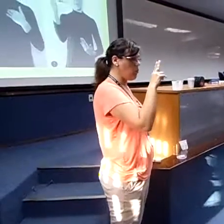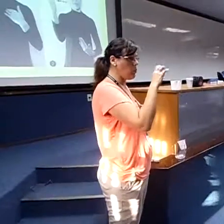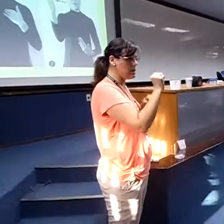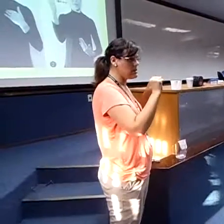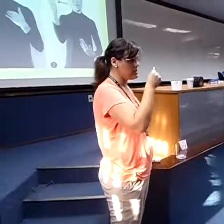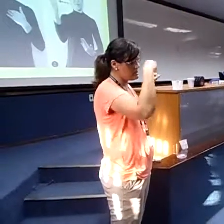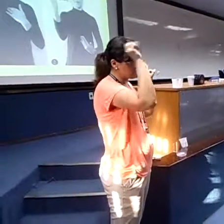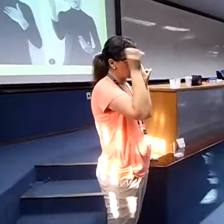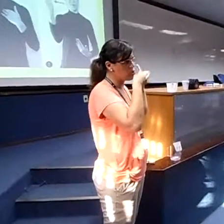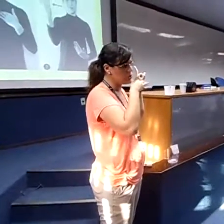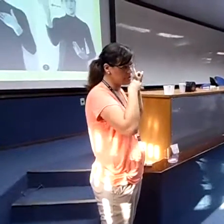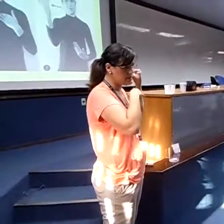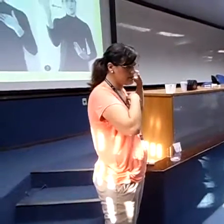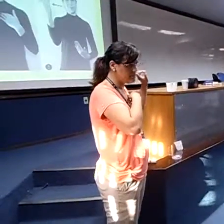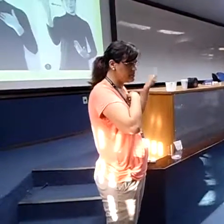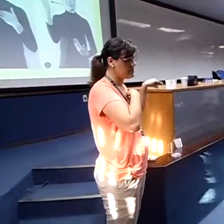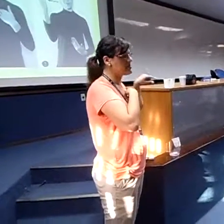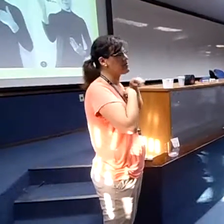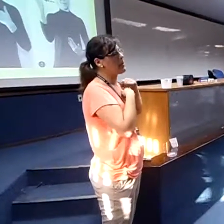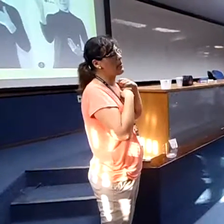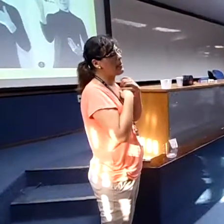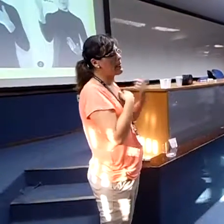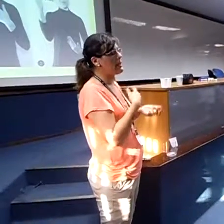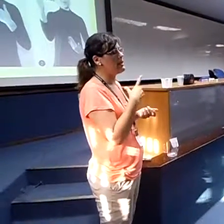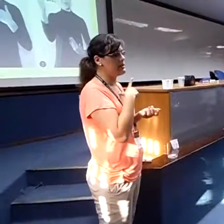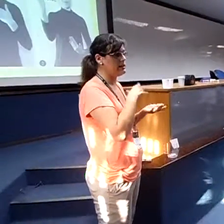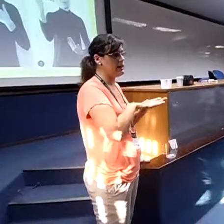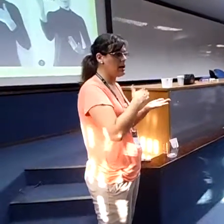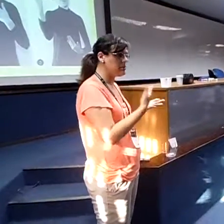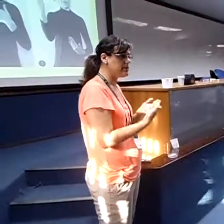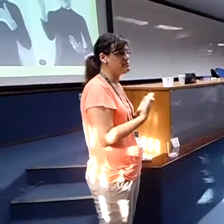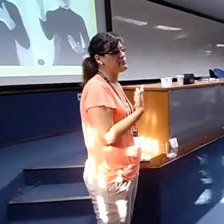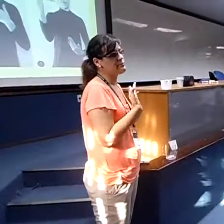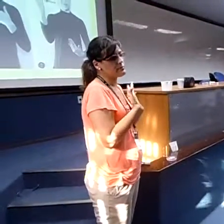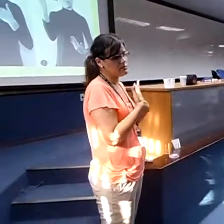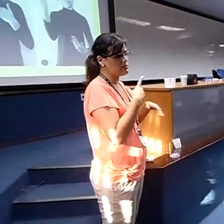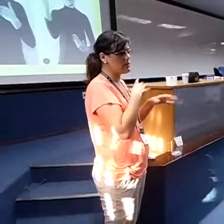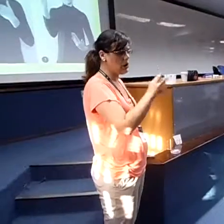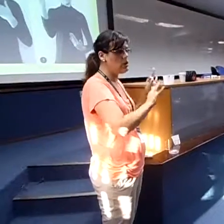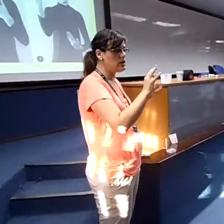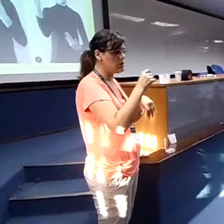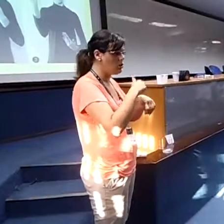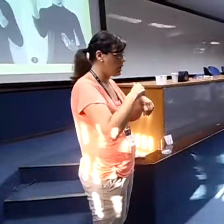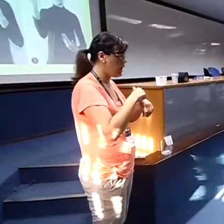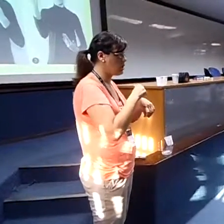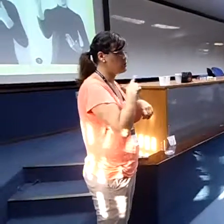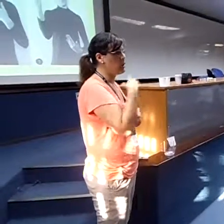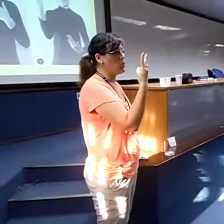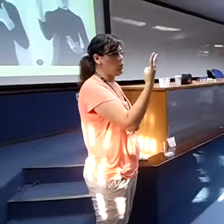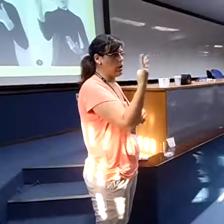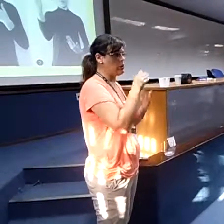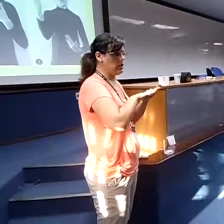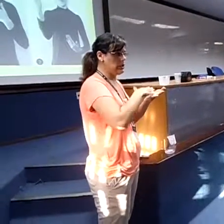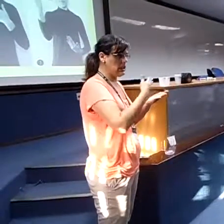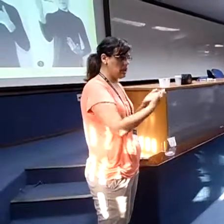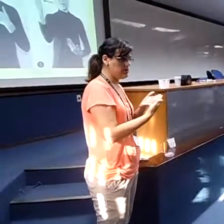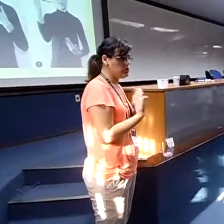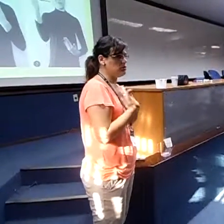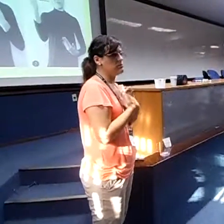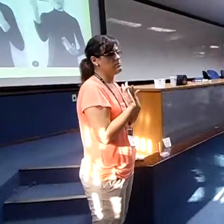Mas eu estudo na UFS, em Caxias. Eu tenho intérprete em todas as disciplinas, a gente organiza o horário, são